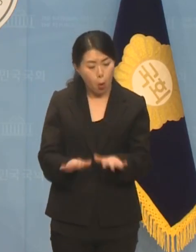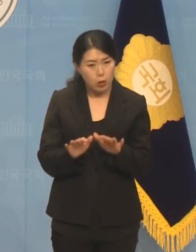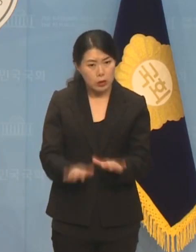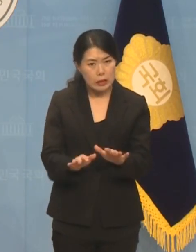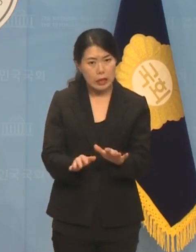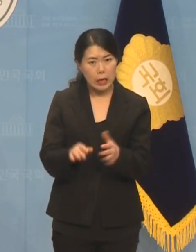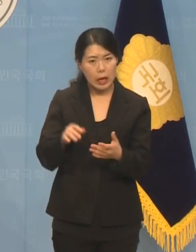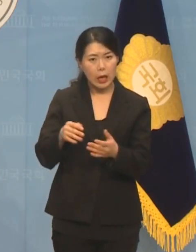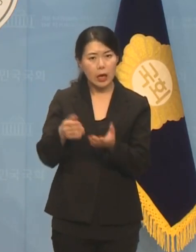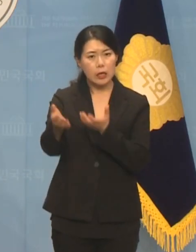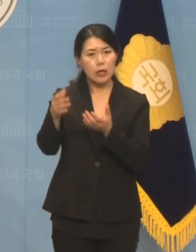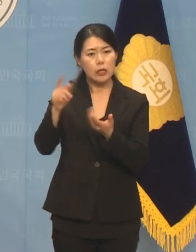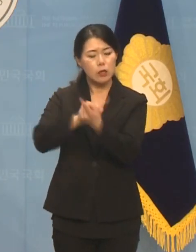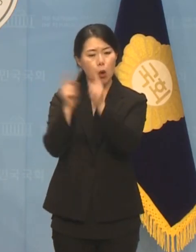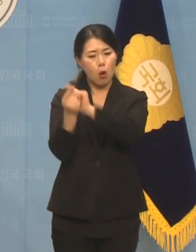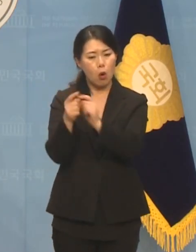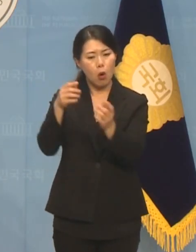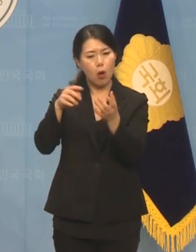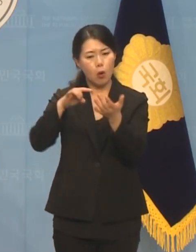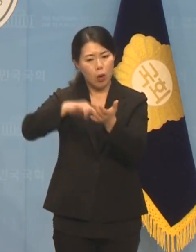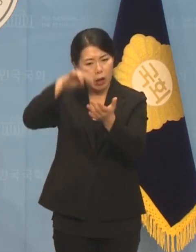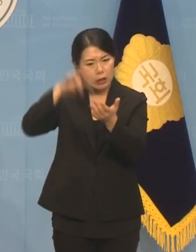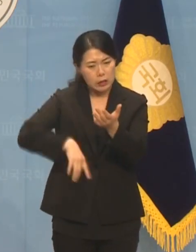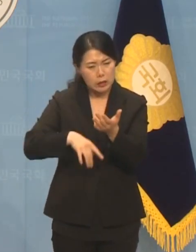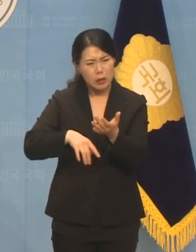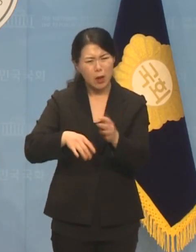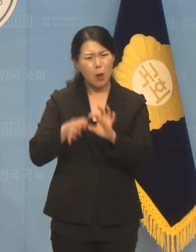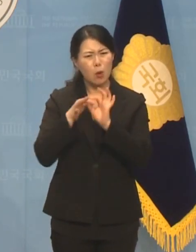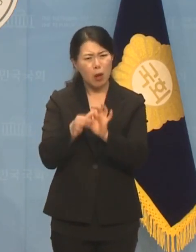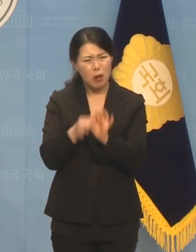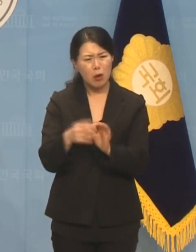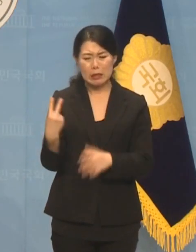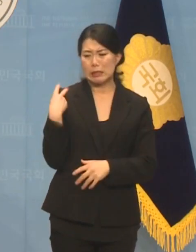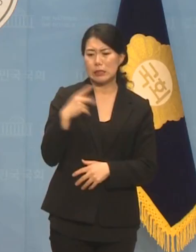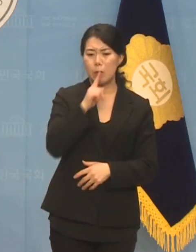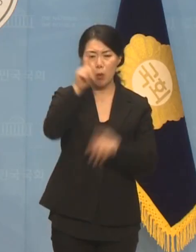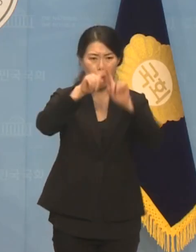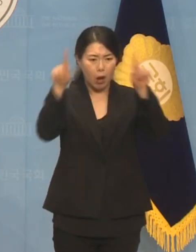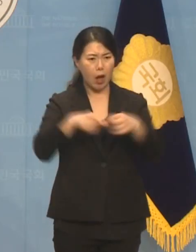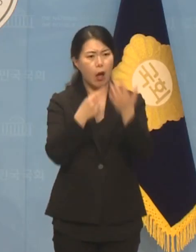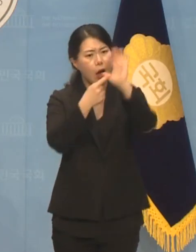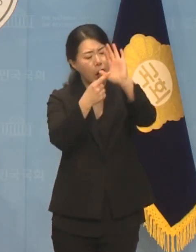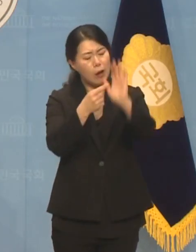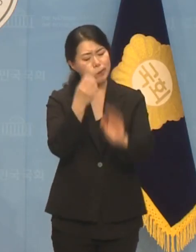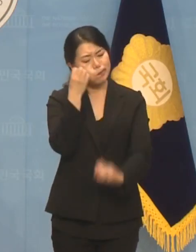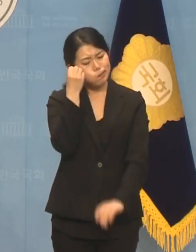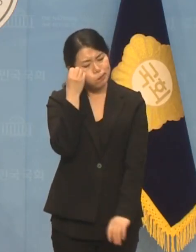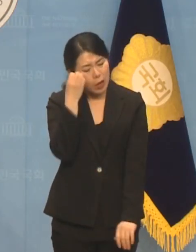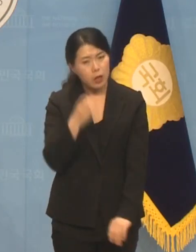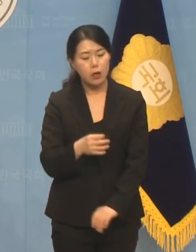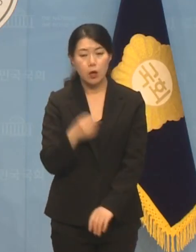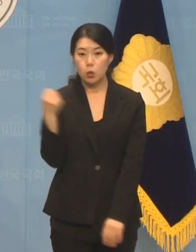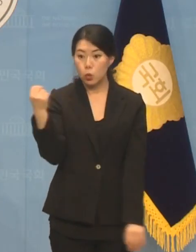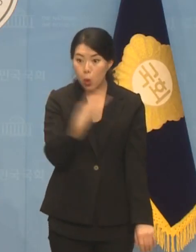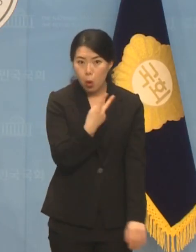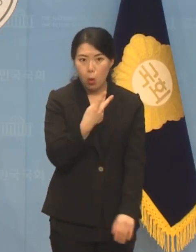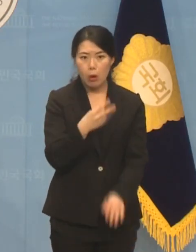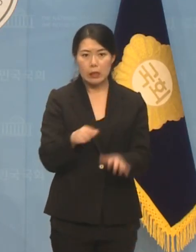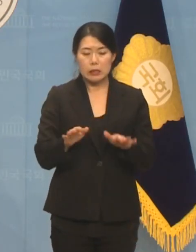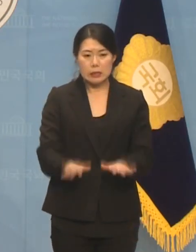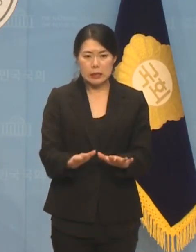상호 관세 발표를 앞두고 이틀 전에 보고서를 공개한 것이 석연치 않습니다. 더욱이나